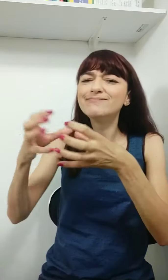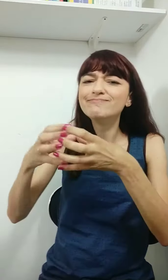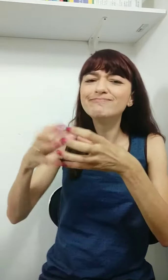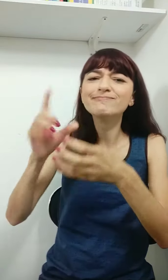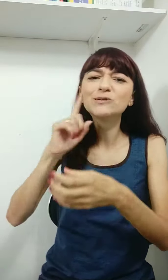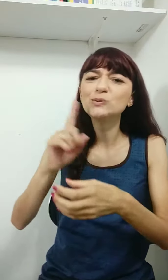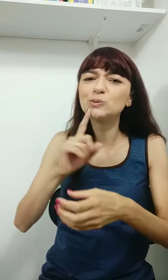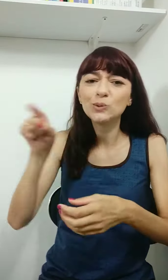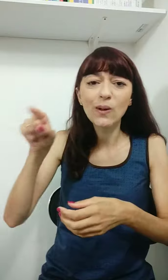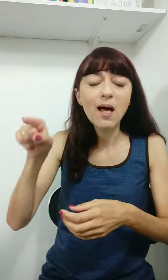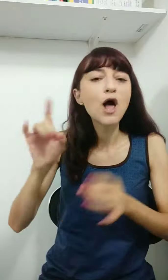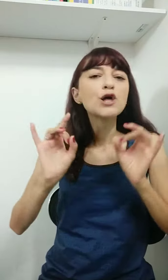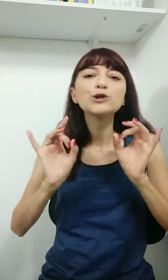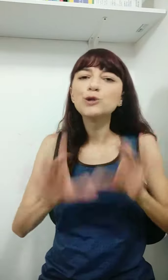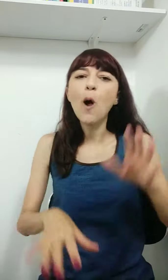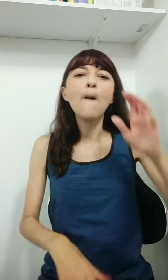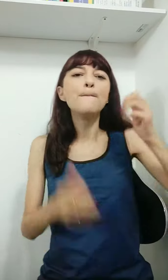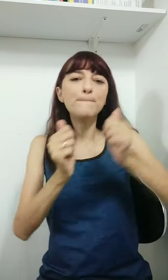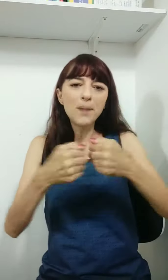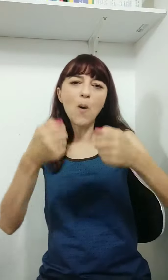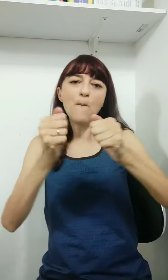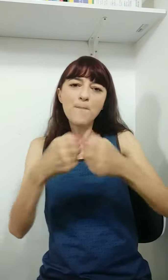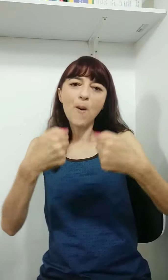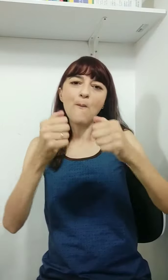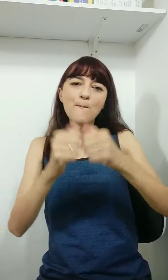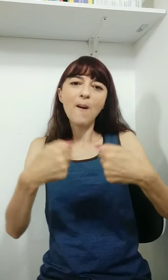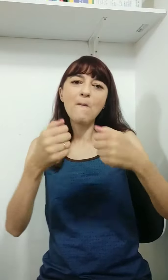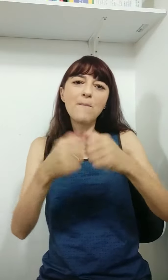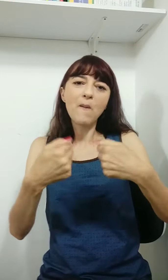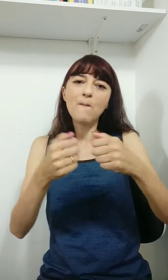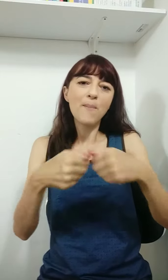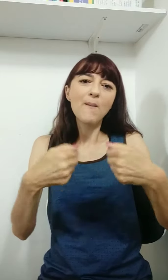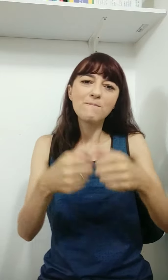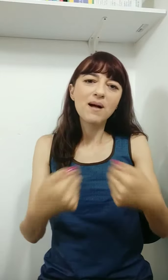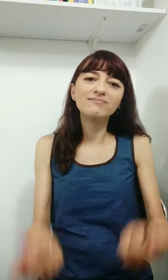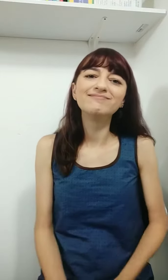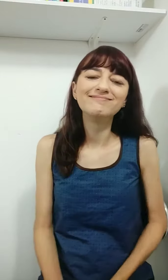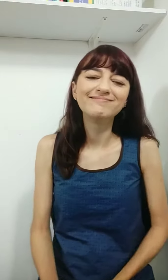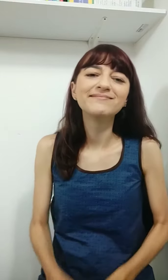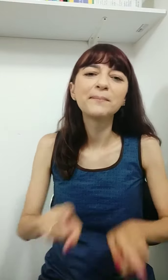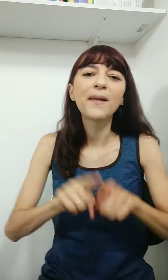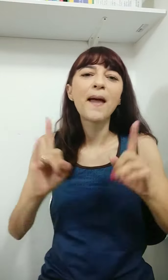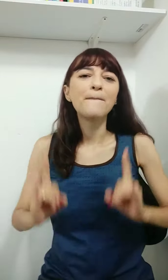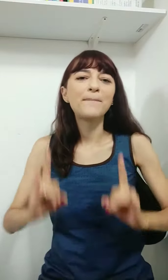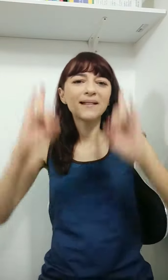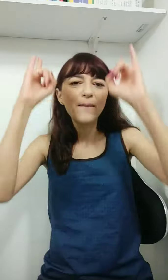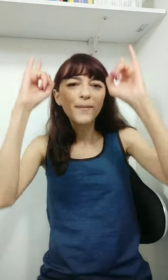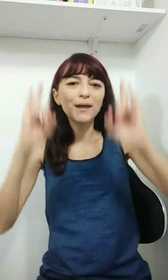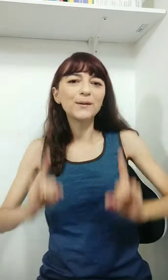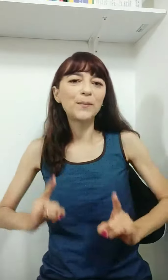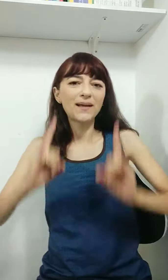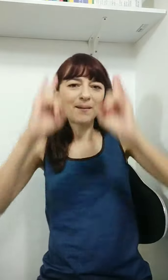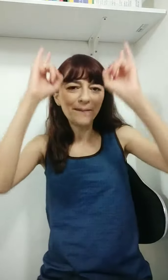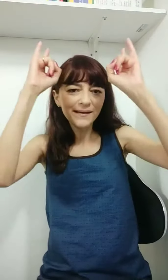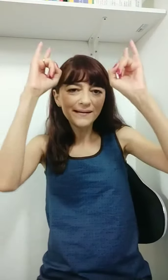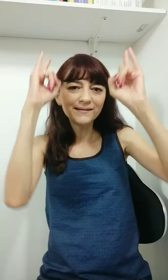para Curitiba, por exemplo, eu conheci a comunidade surda de lá, eles utilizavam somente esse sinal, tá?